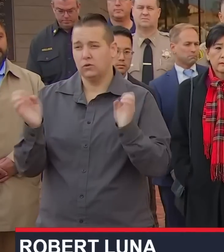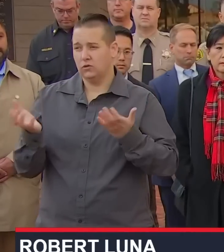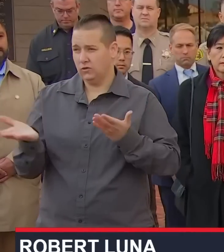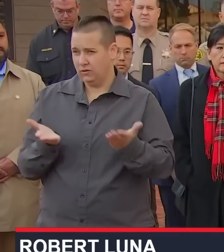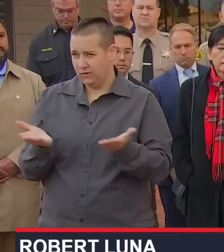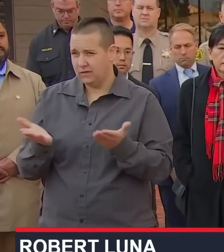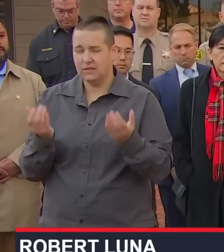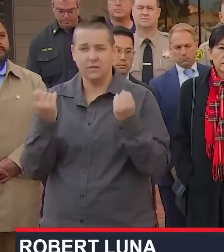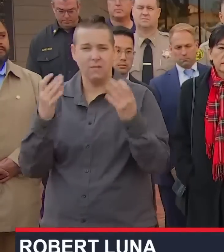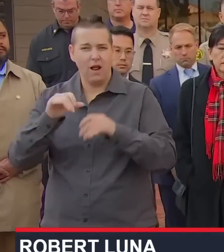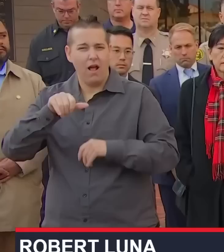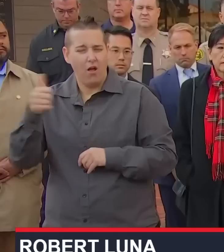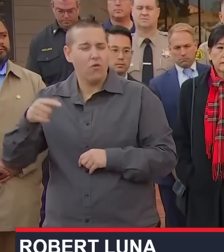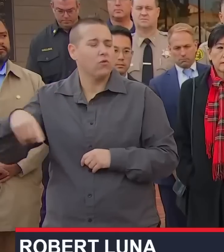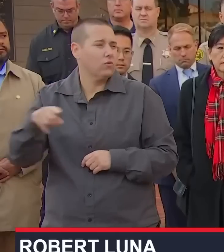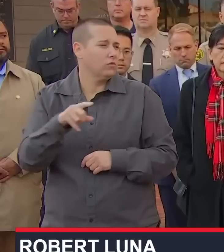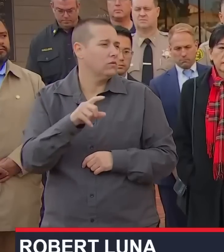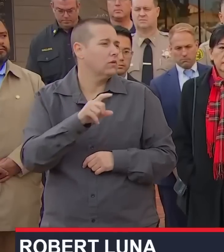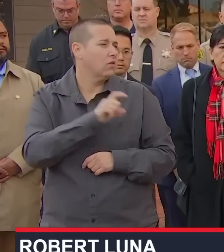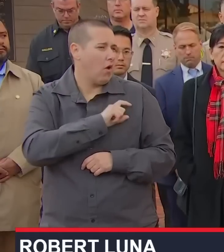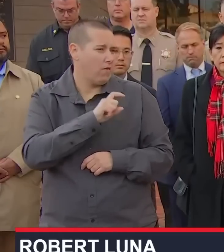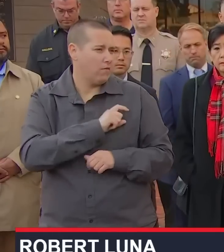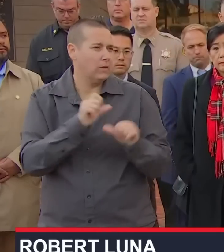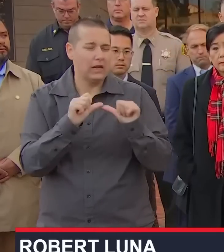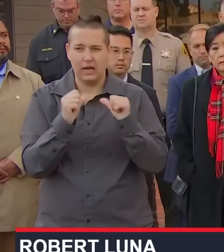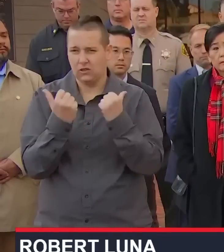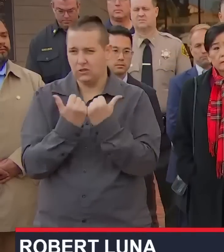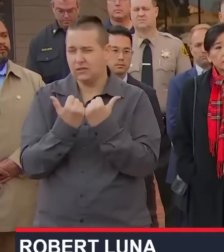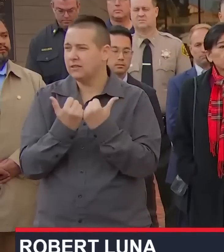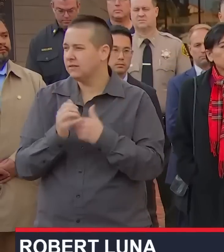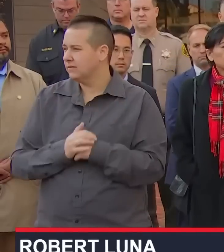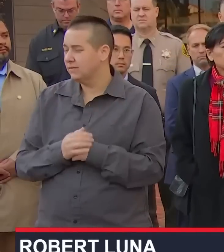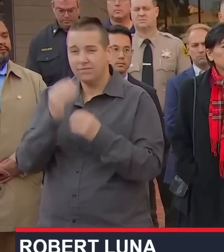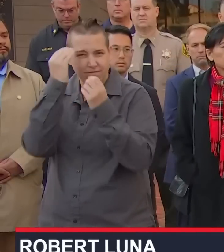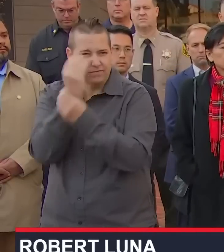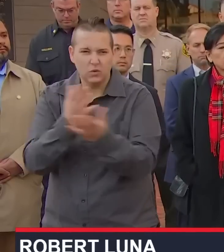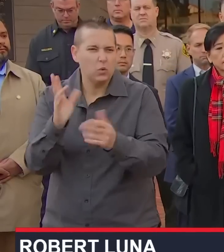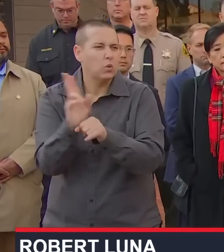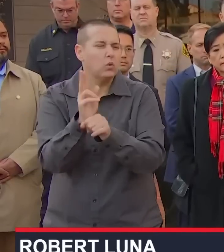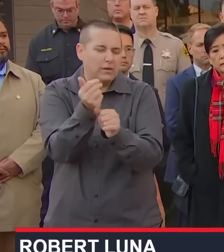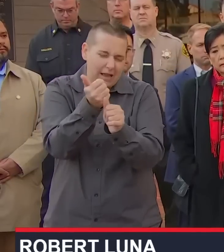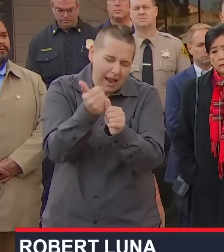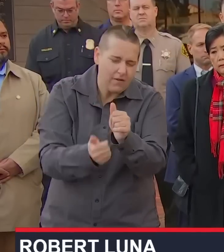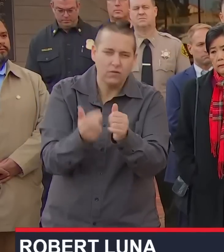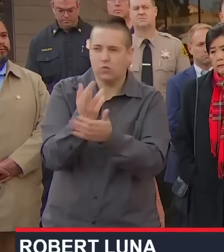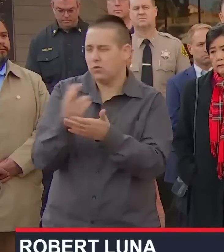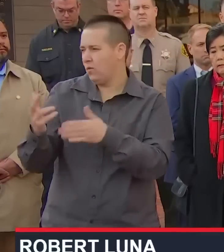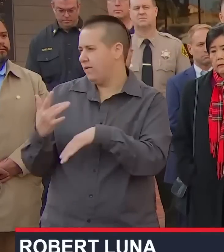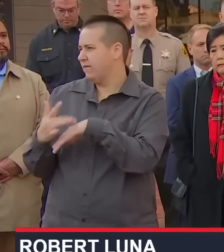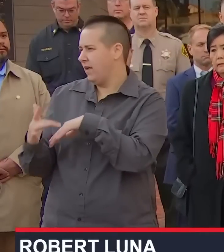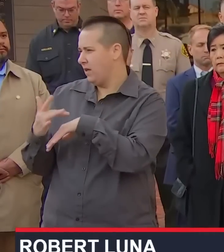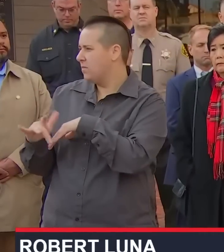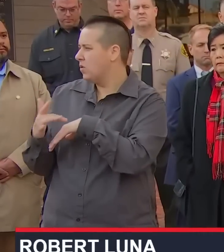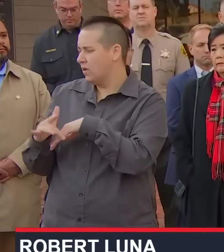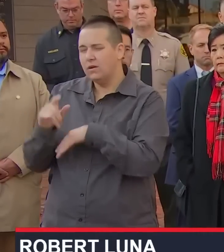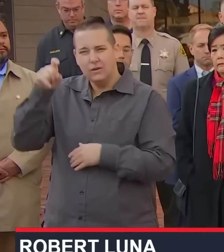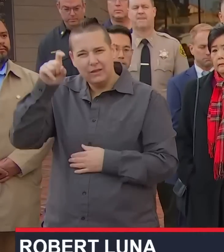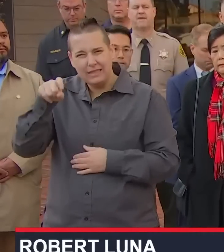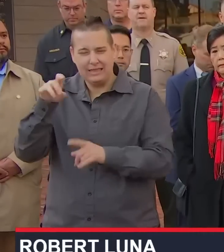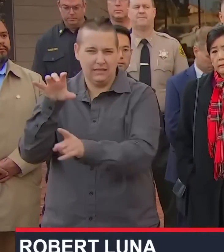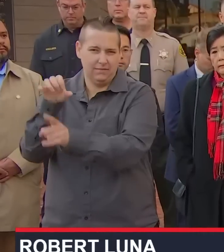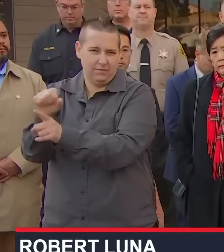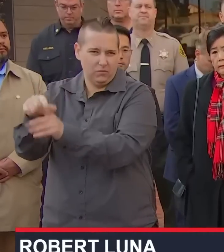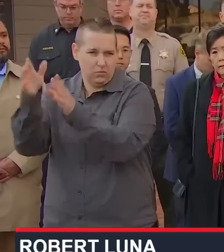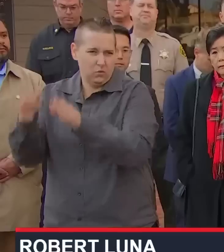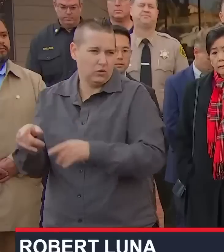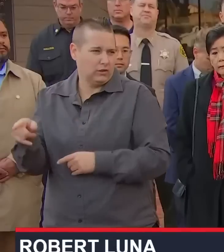la oficina de servicios de emergencia de la gobernación de California y otras entidades vamos a usar todos los recursos a